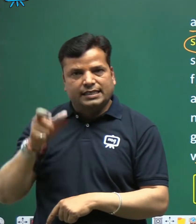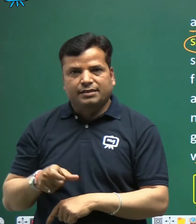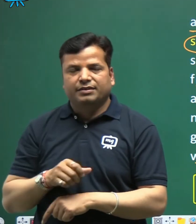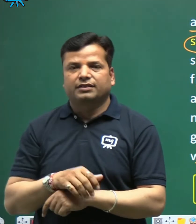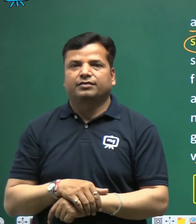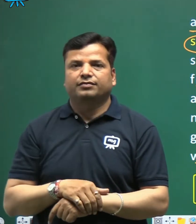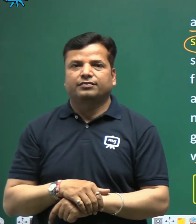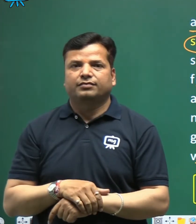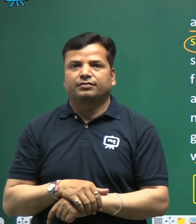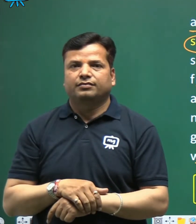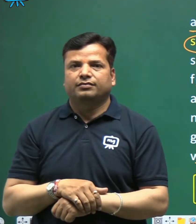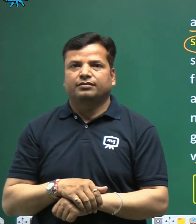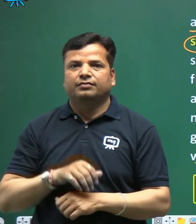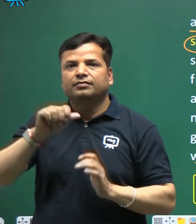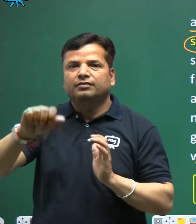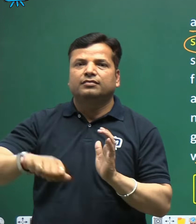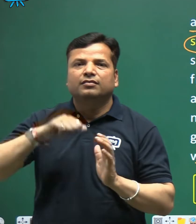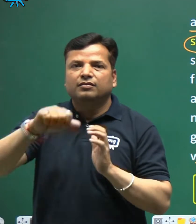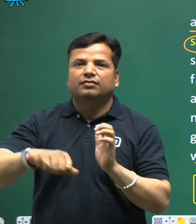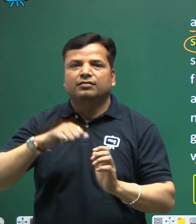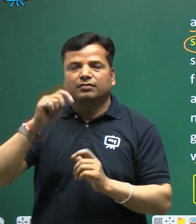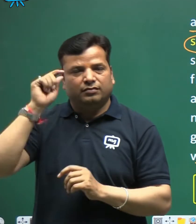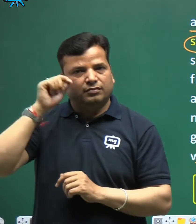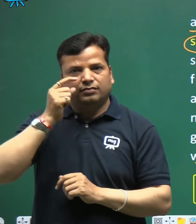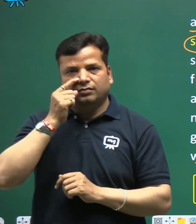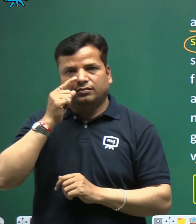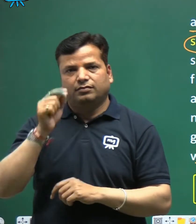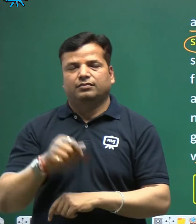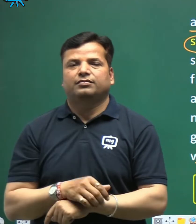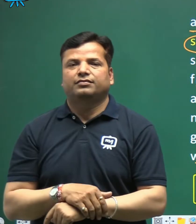seamstress, दर्जिन,